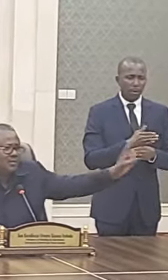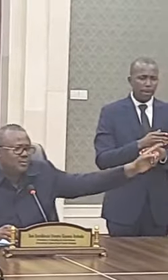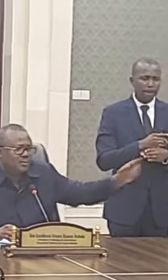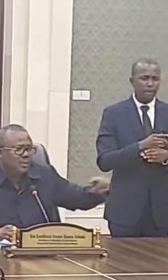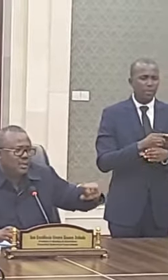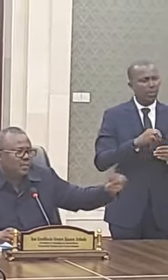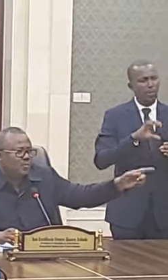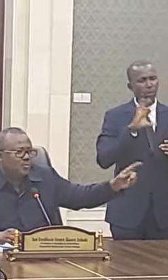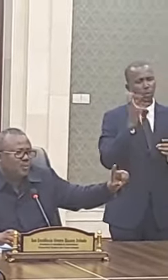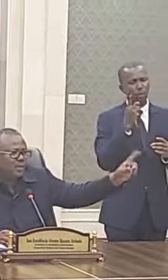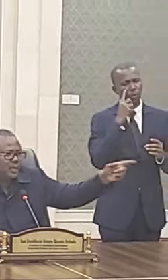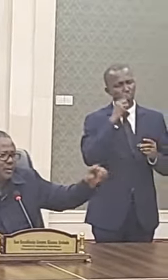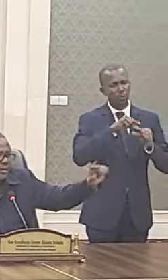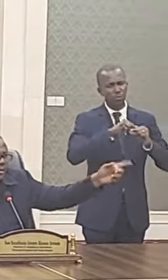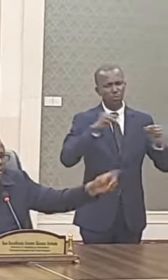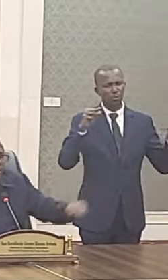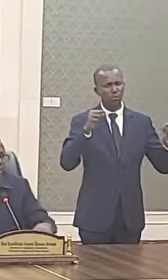routes de